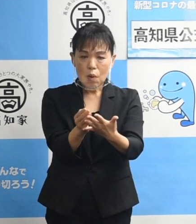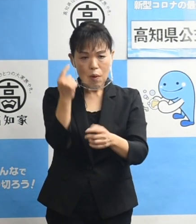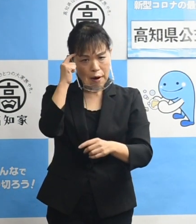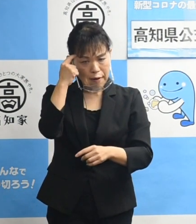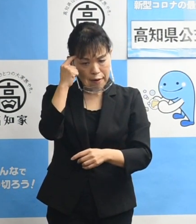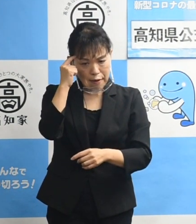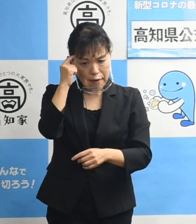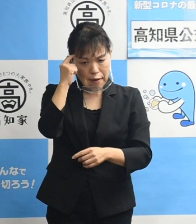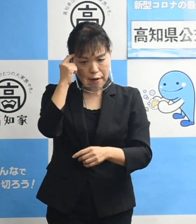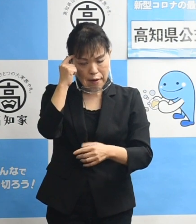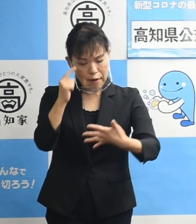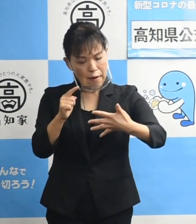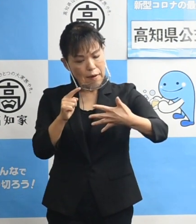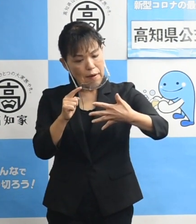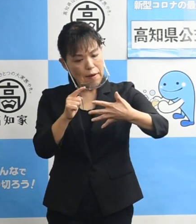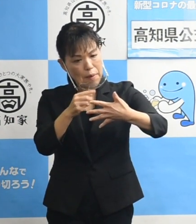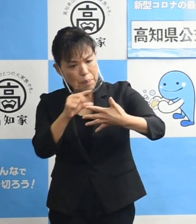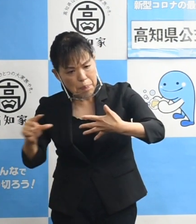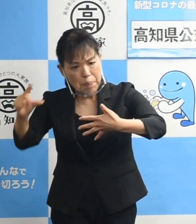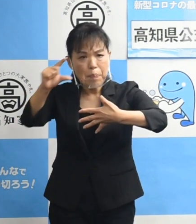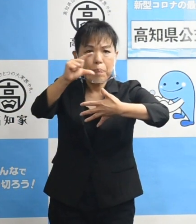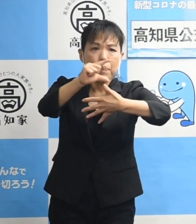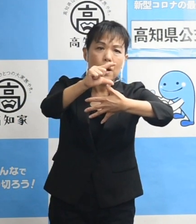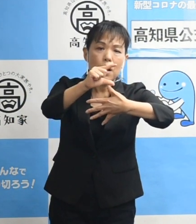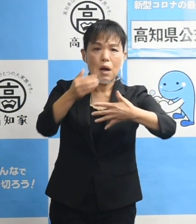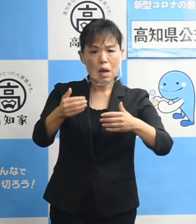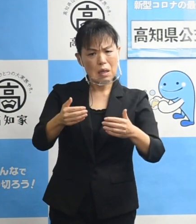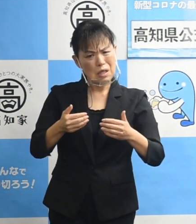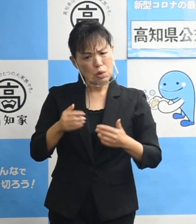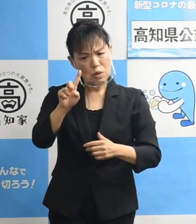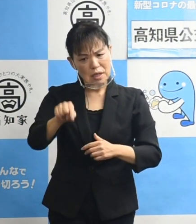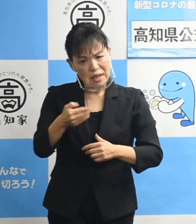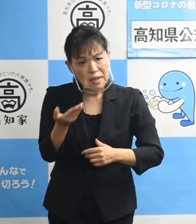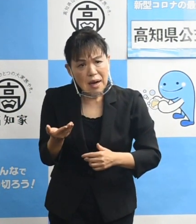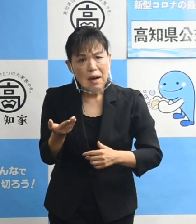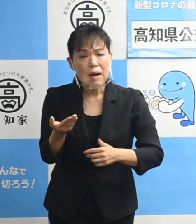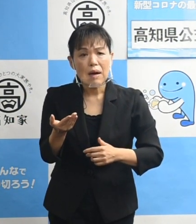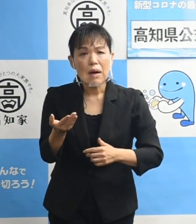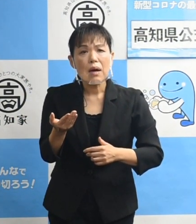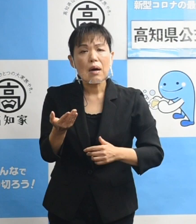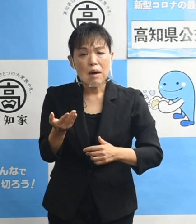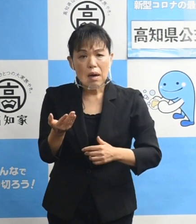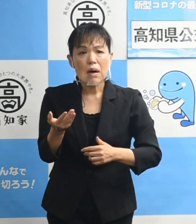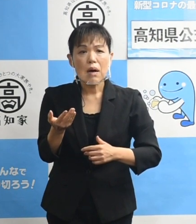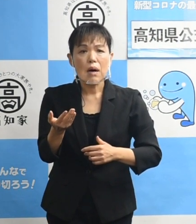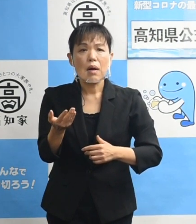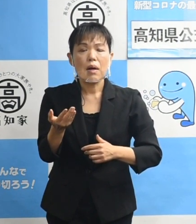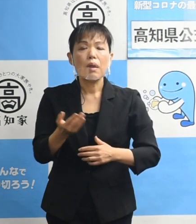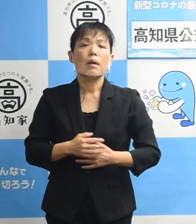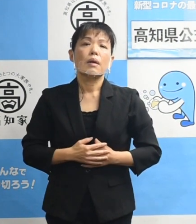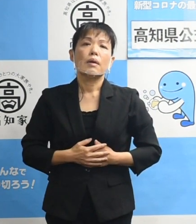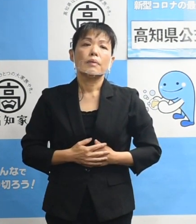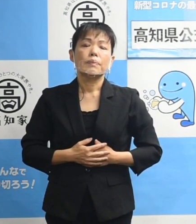して、ステージの対応ステージの引き上げが必要ではないか、非常事態レベルに引き上げることが必要ではないかという点、この